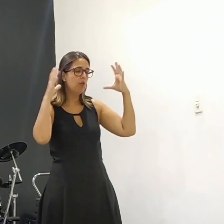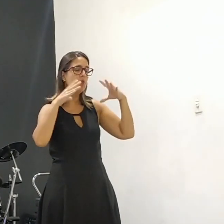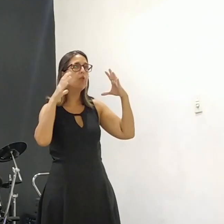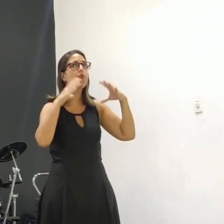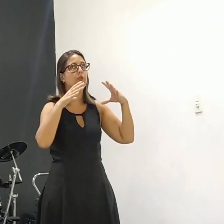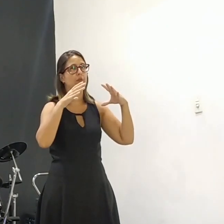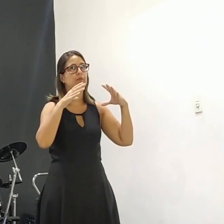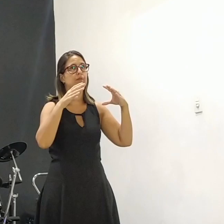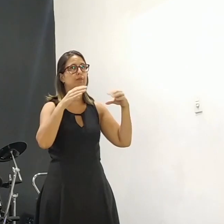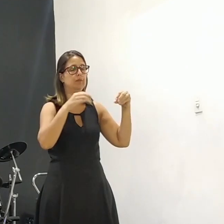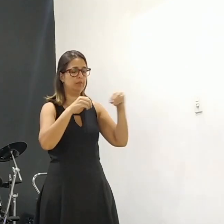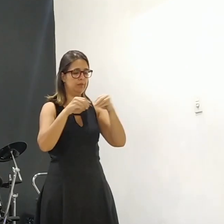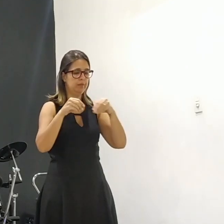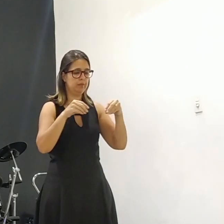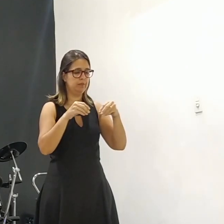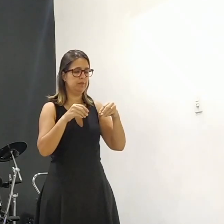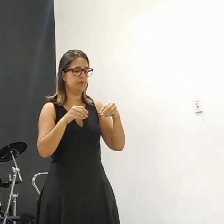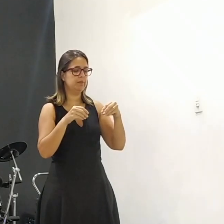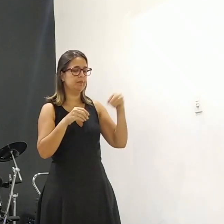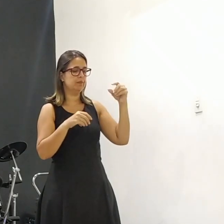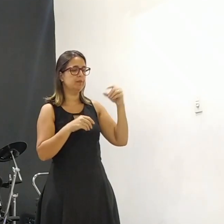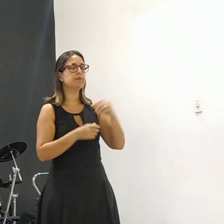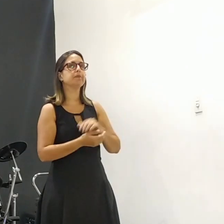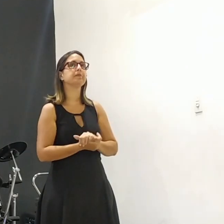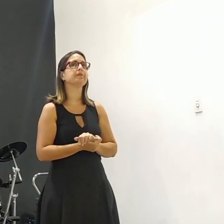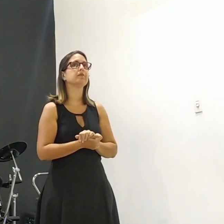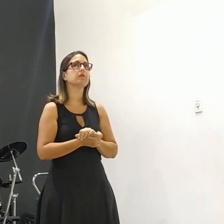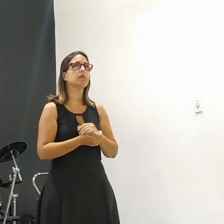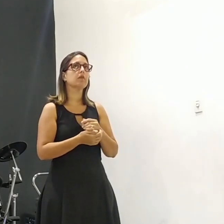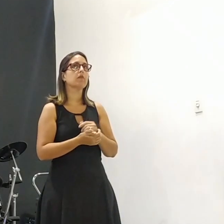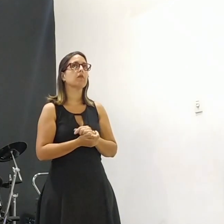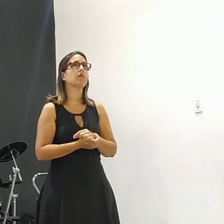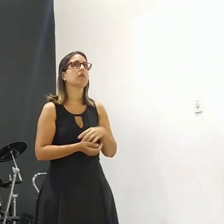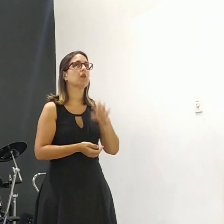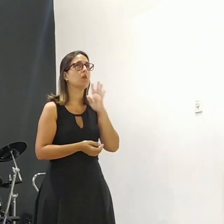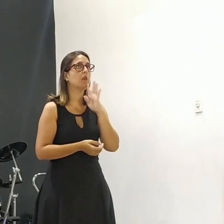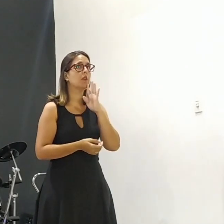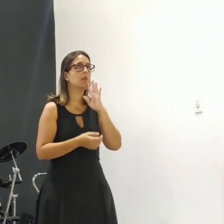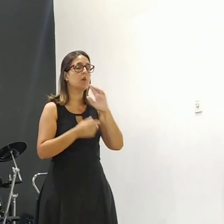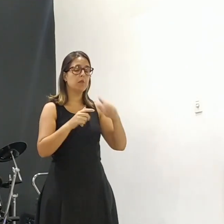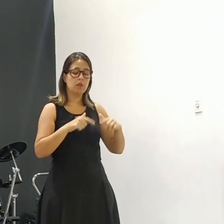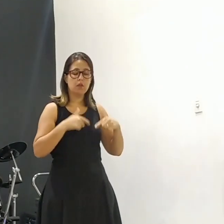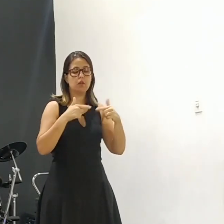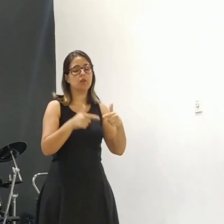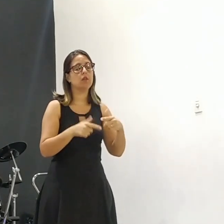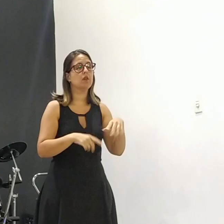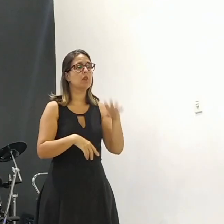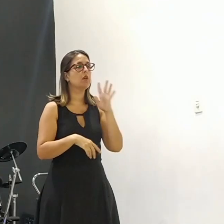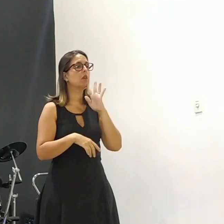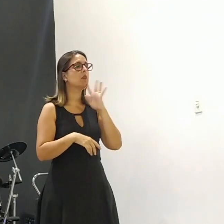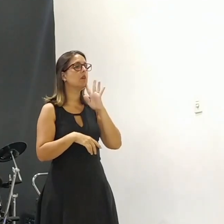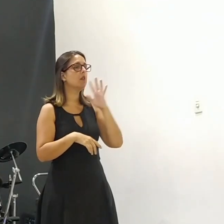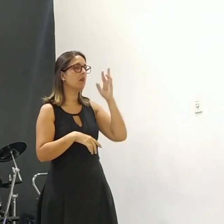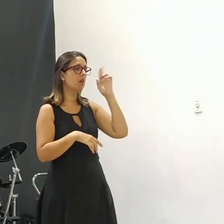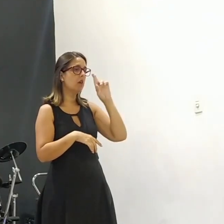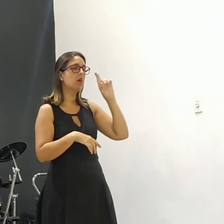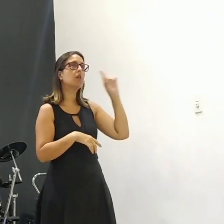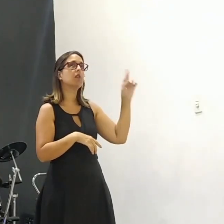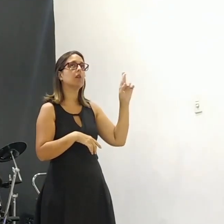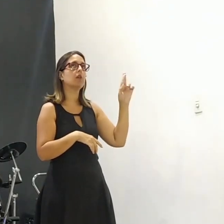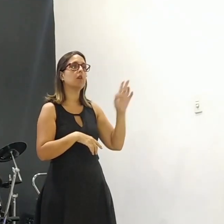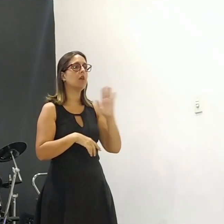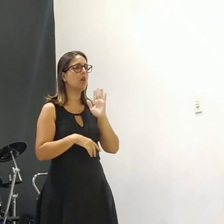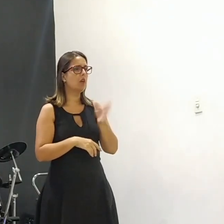bem, então conheçamos e prossigamos em conhecer ao Senhor. Quer dizer, eu